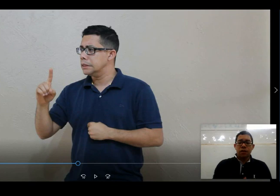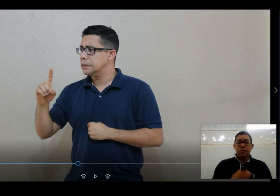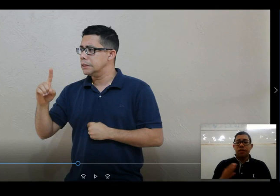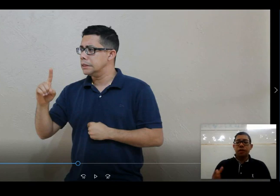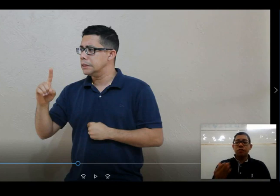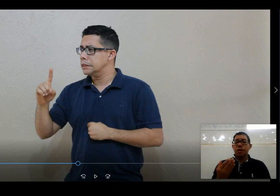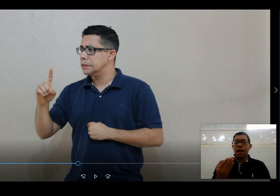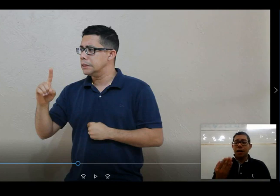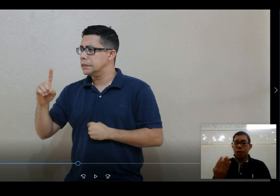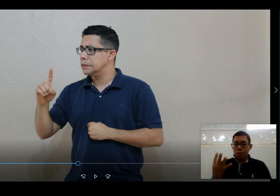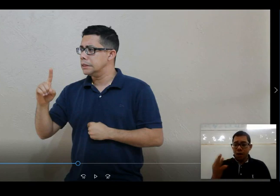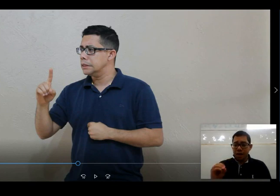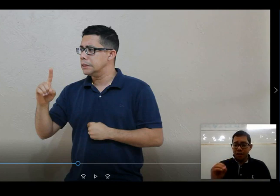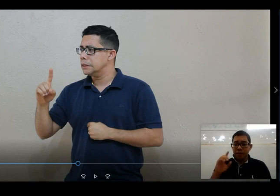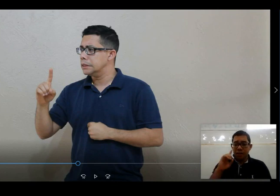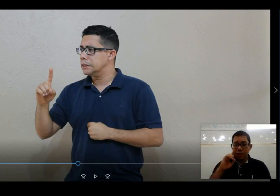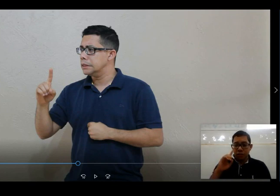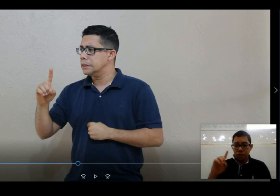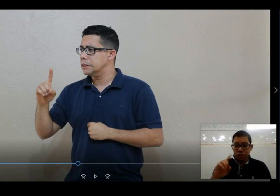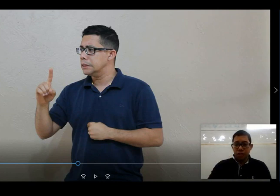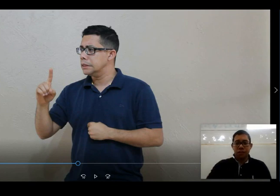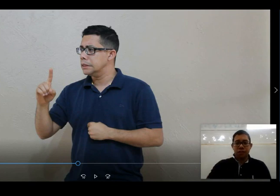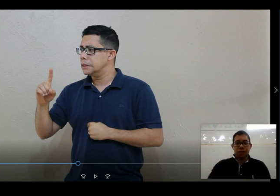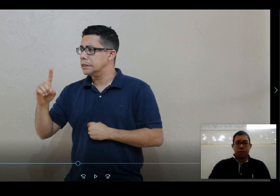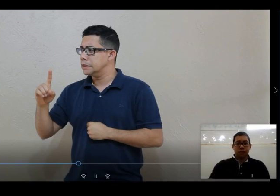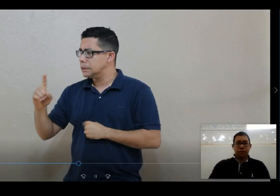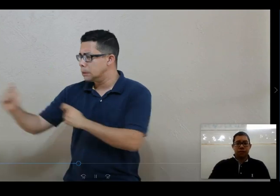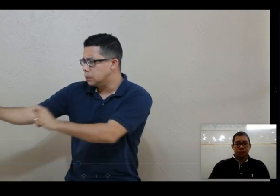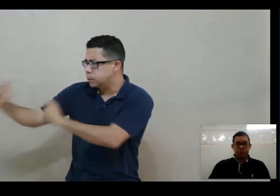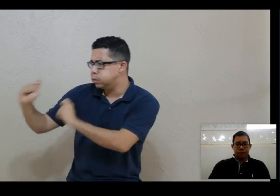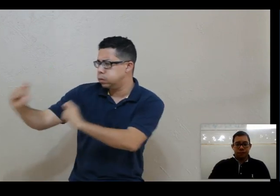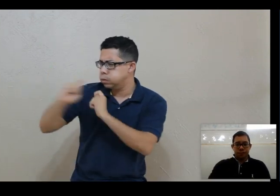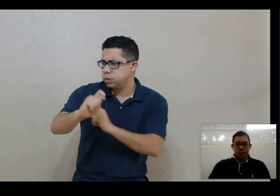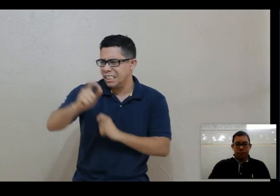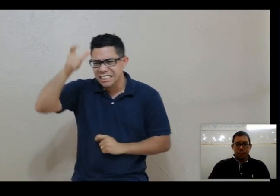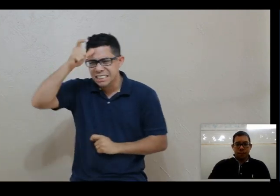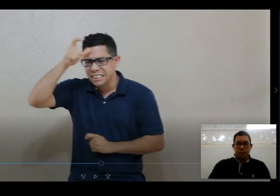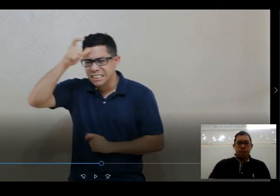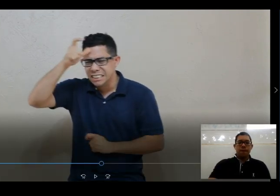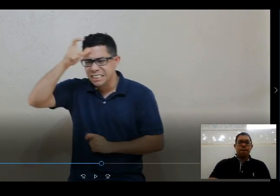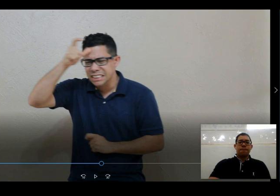deserto, ficando lá 40 dias.